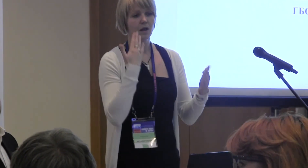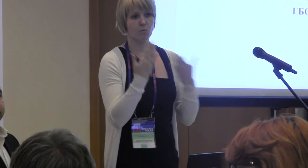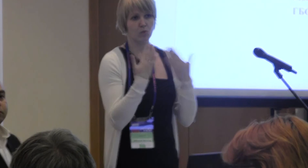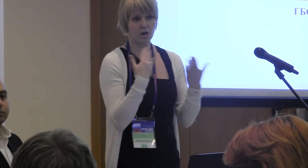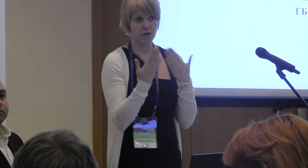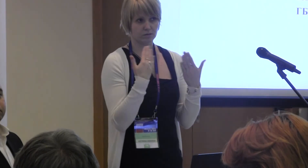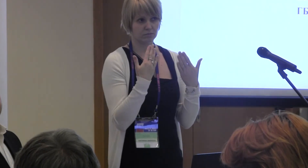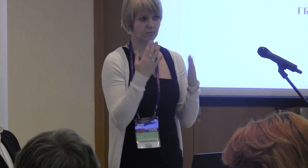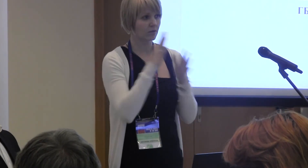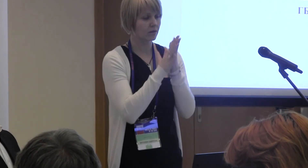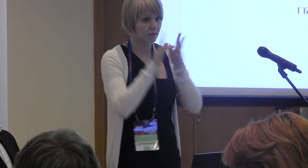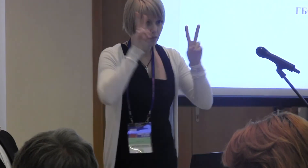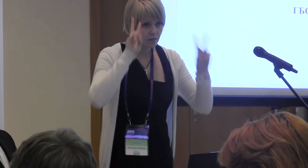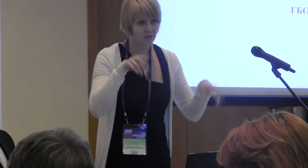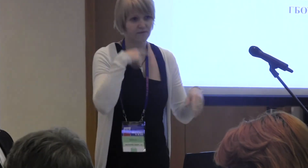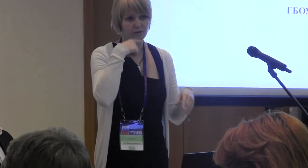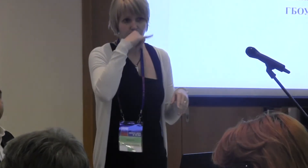особенности в развитии.